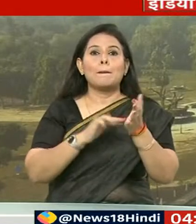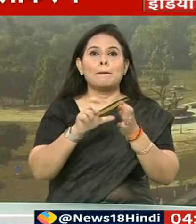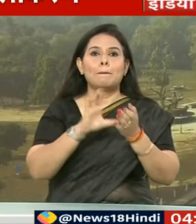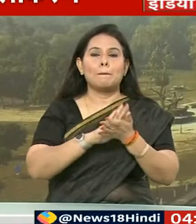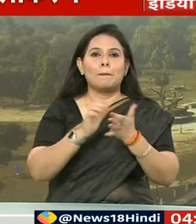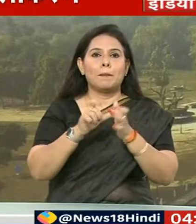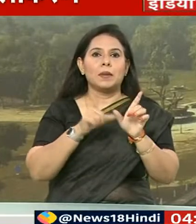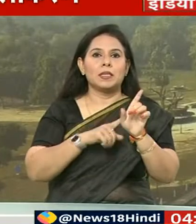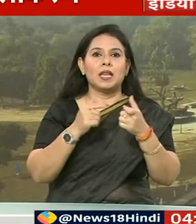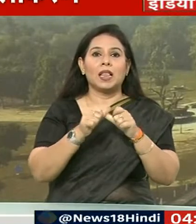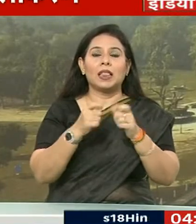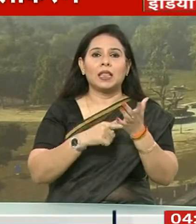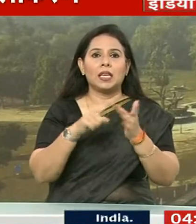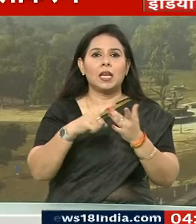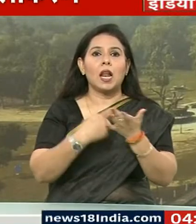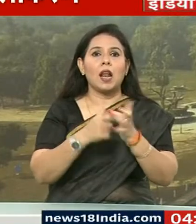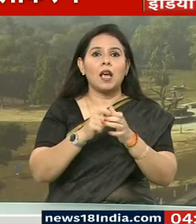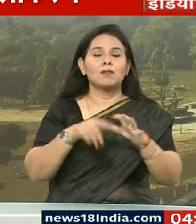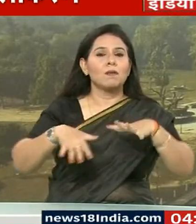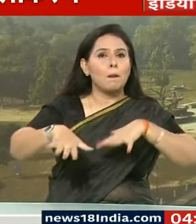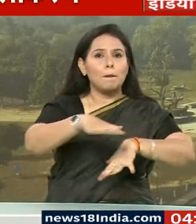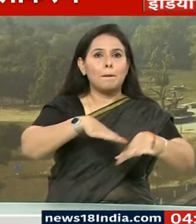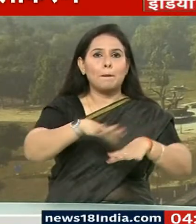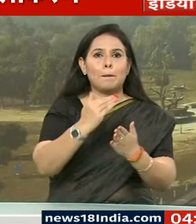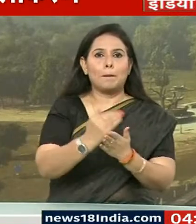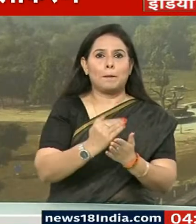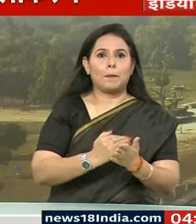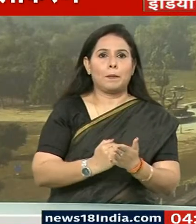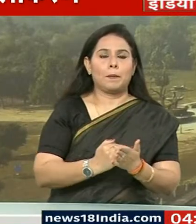पंचायती राज से जुड़ी व्यवस्थाओं को,